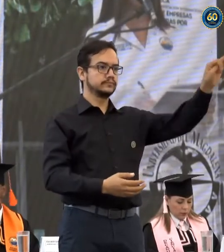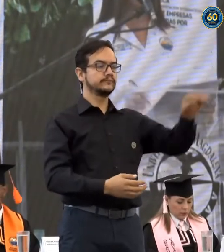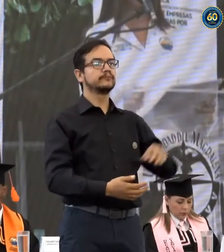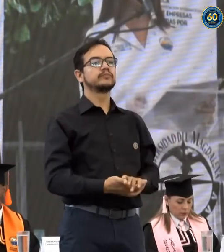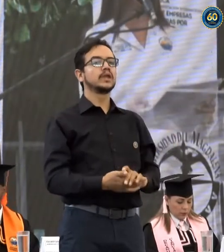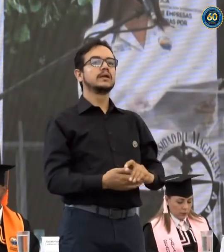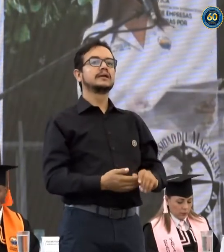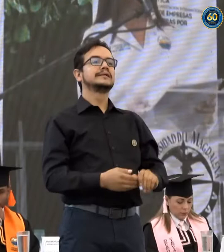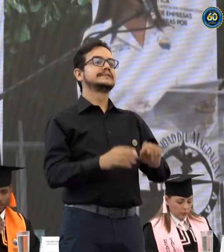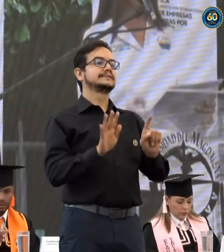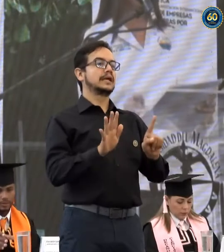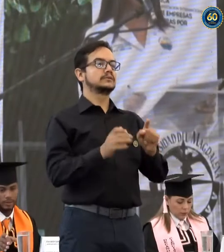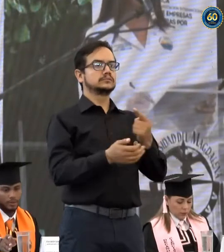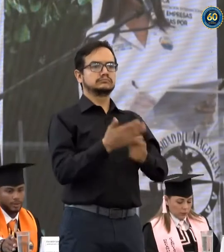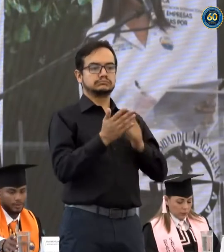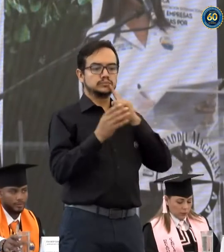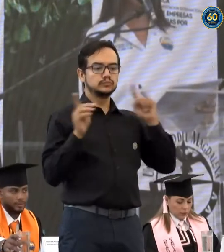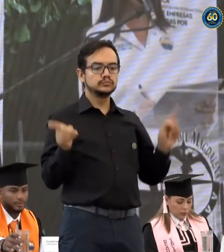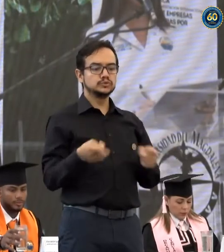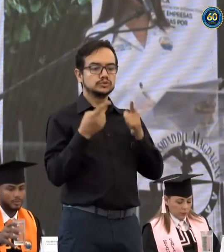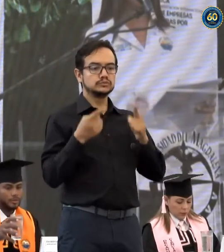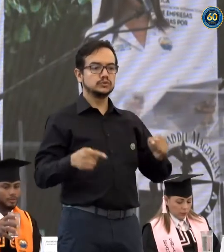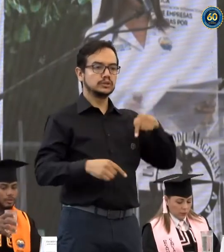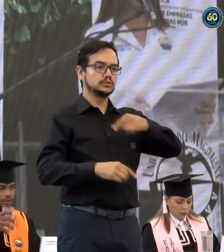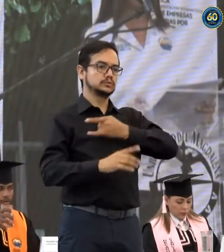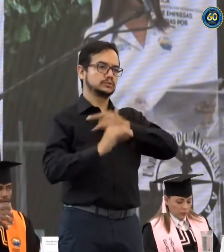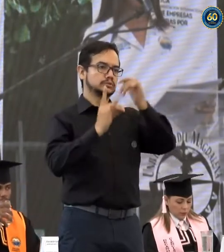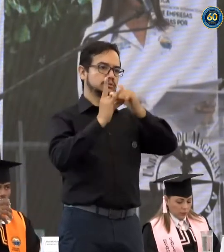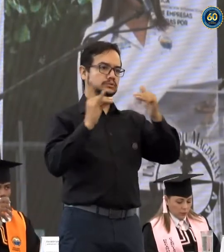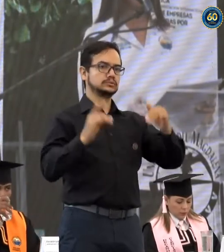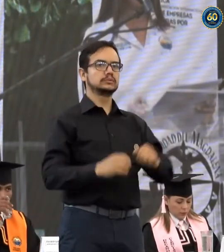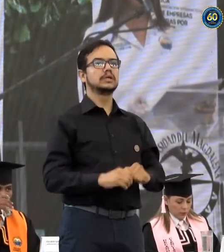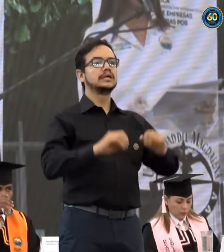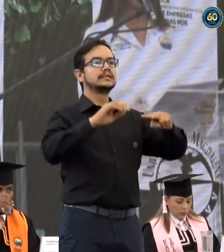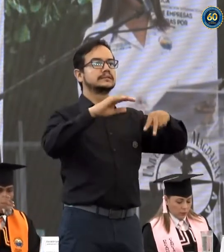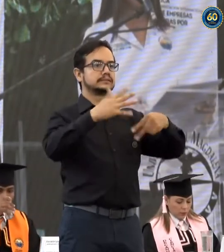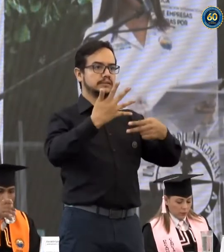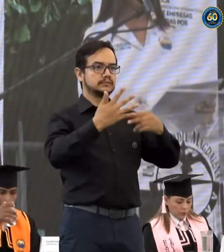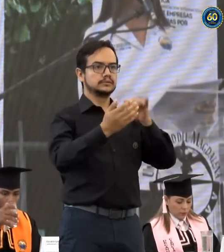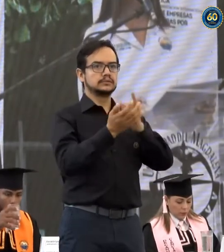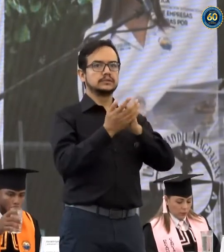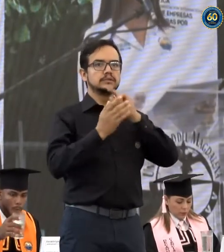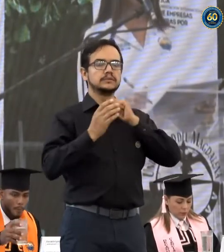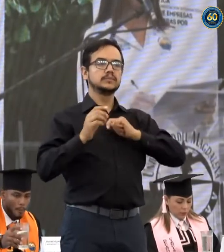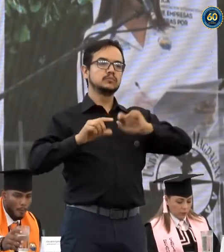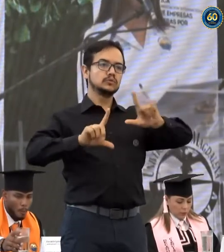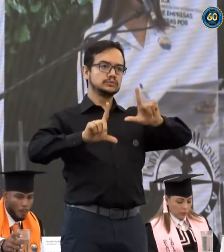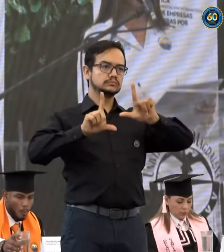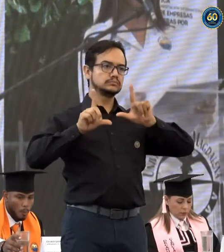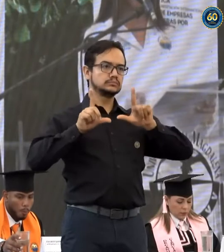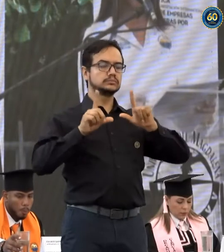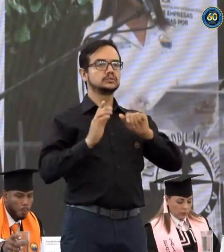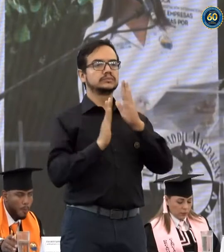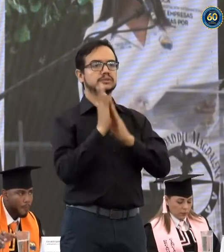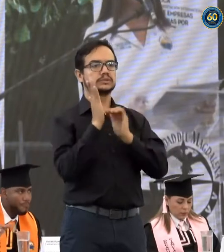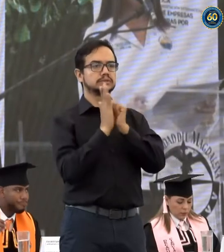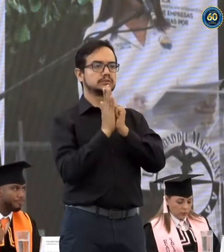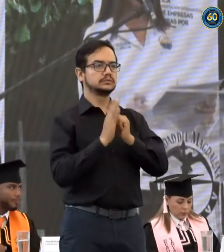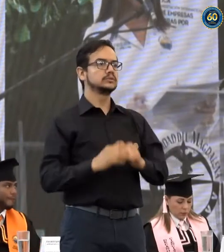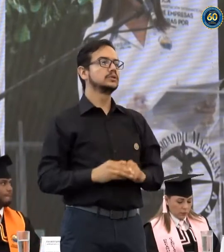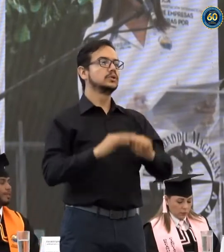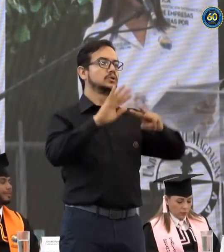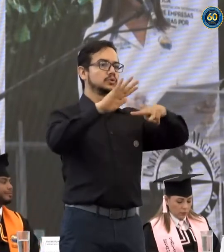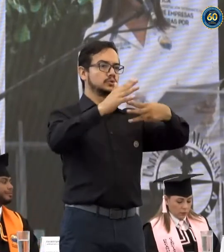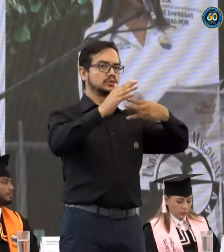sexto himno de la Universidad del Magdalena séptimo entrega de diplomas y actas de grado octavo mención de los